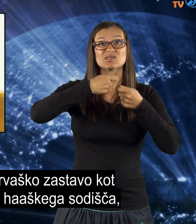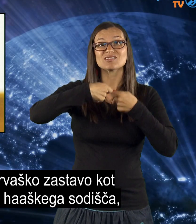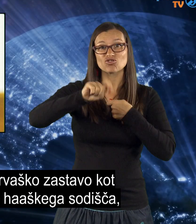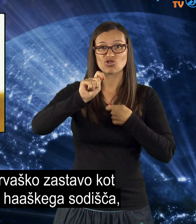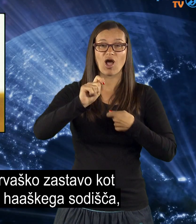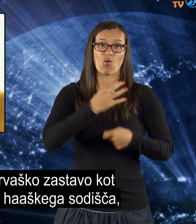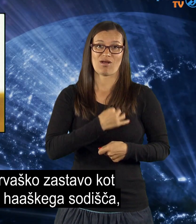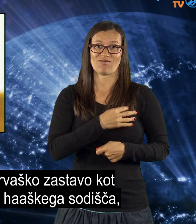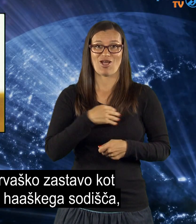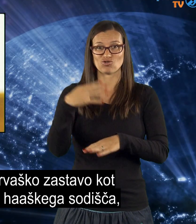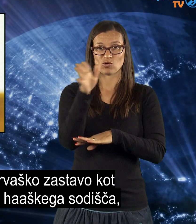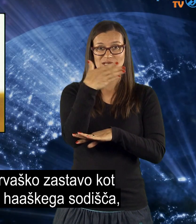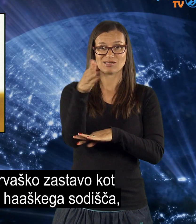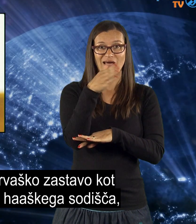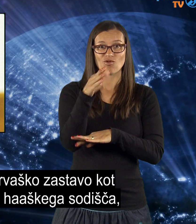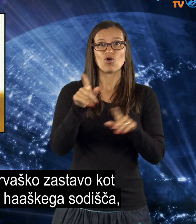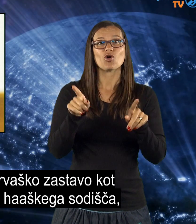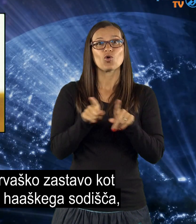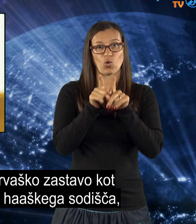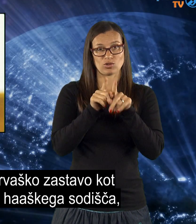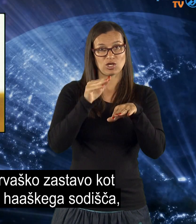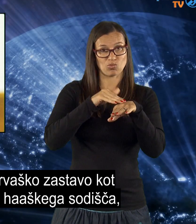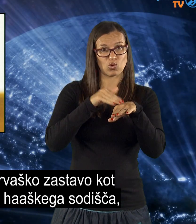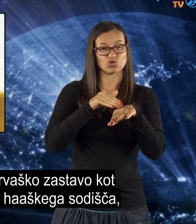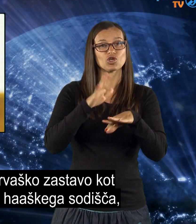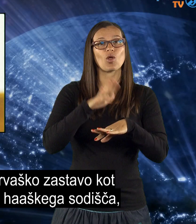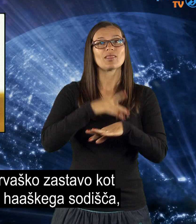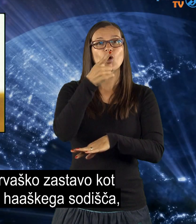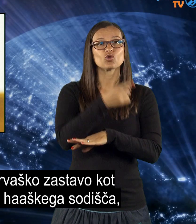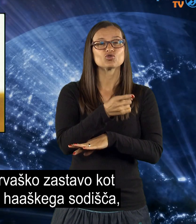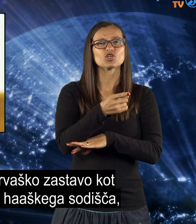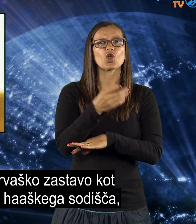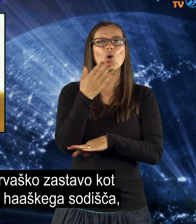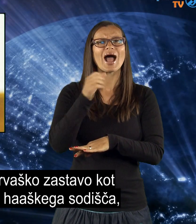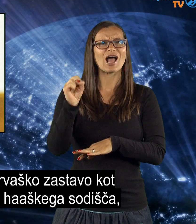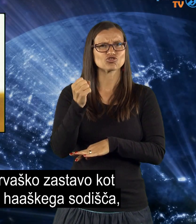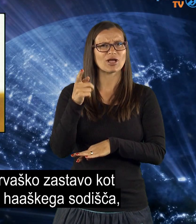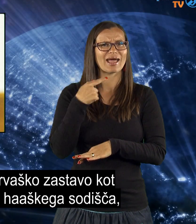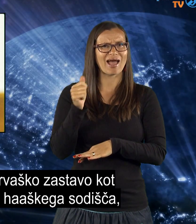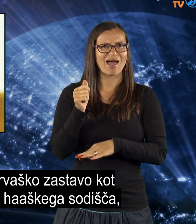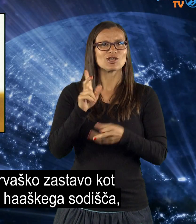kot sporočilo na odločitev haaškega sodišča, da se mora vrniti v pripor v Hagu.